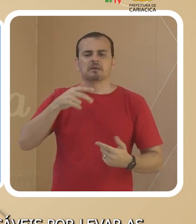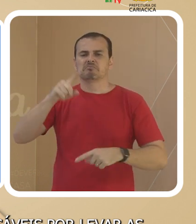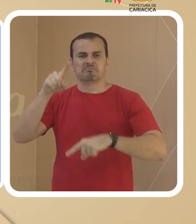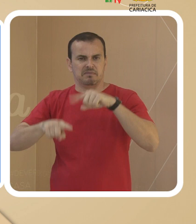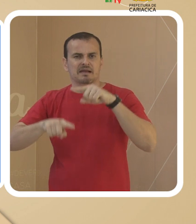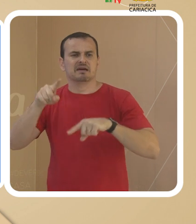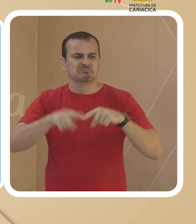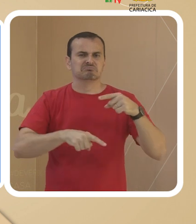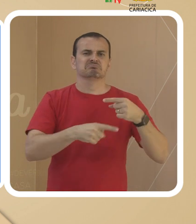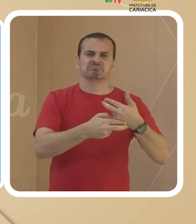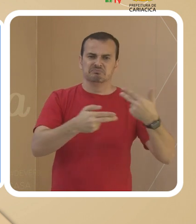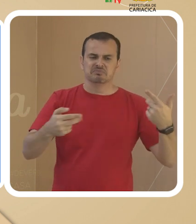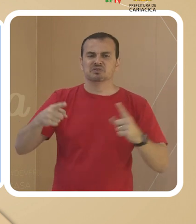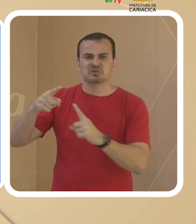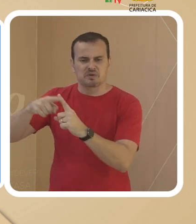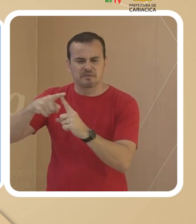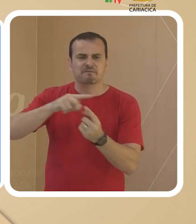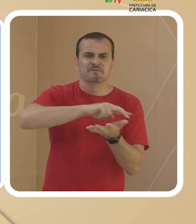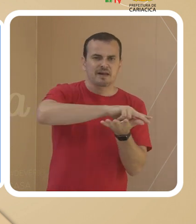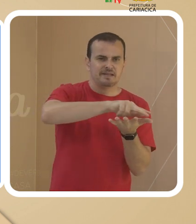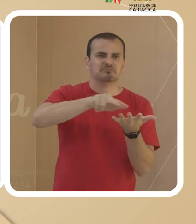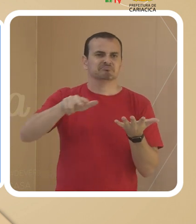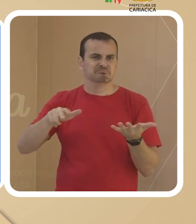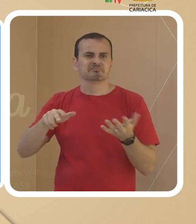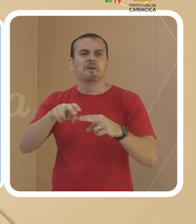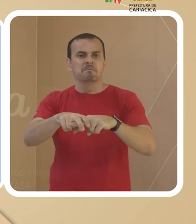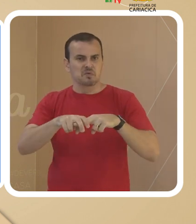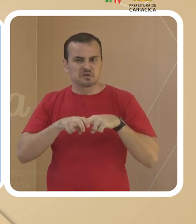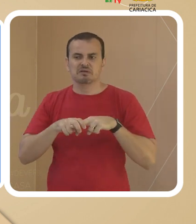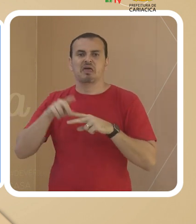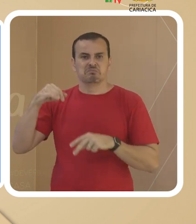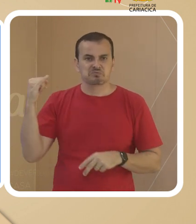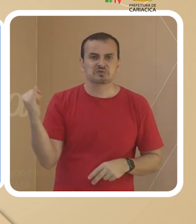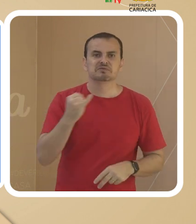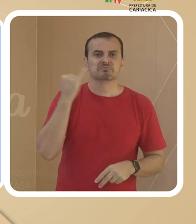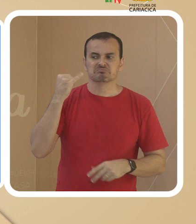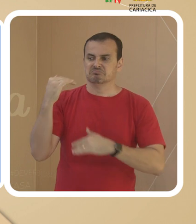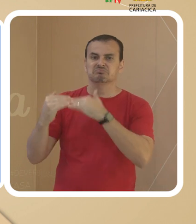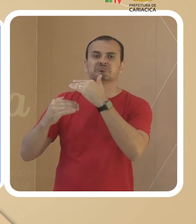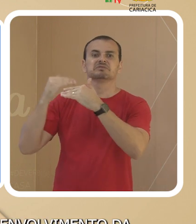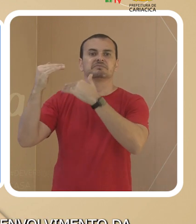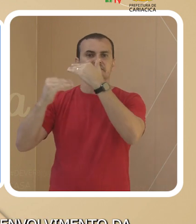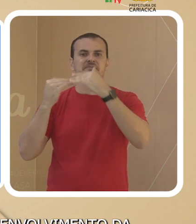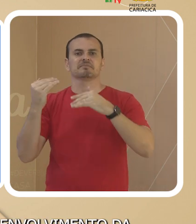lugares, assim como animais e vários tipos de materiais. É por isso que